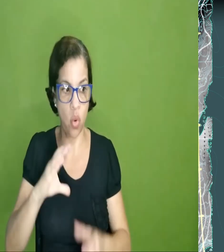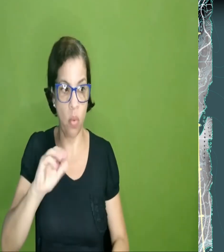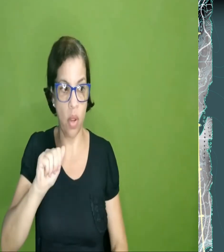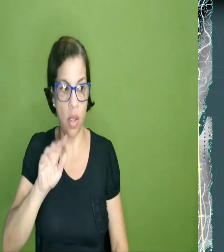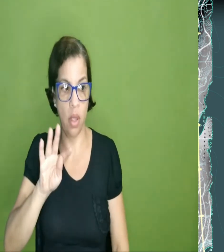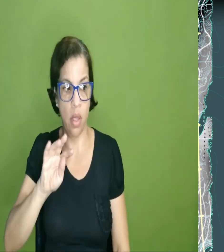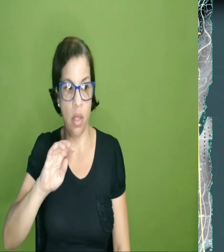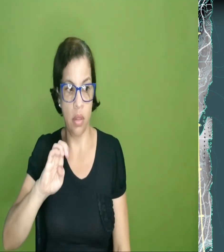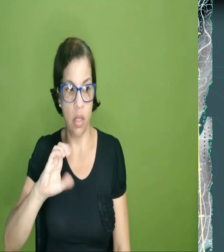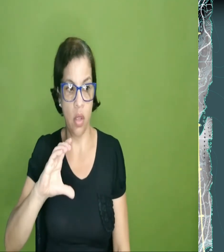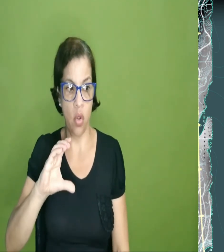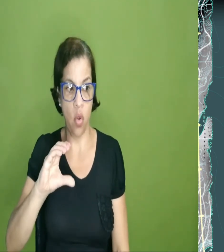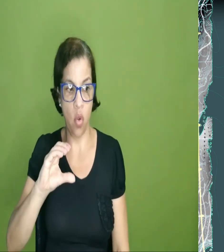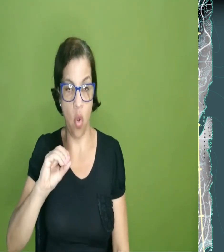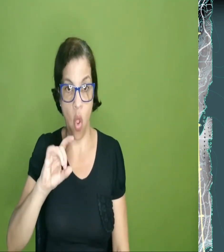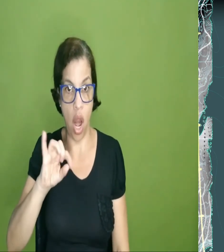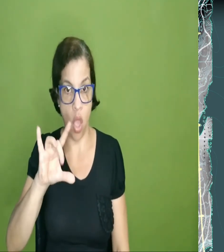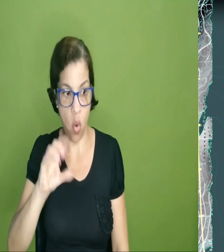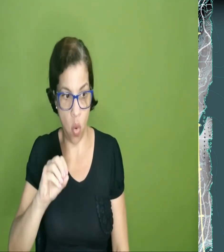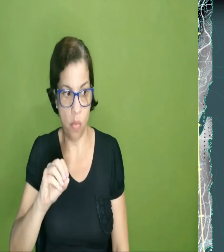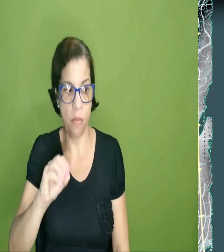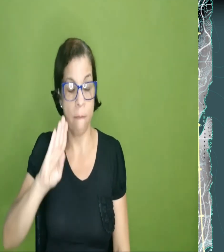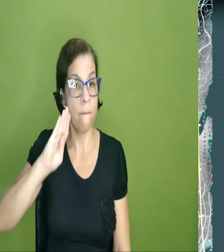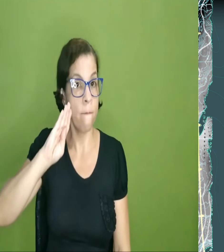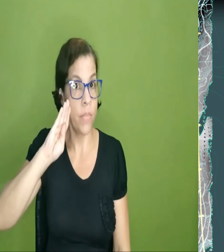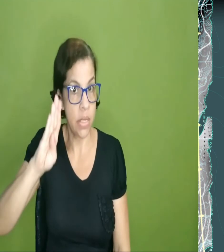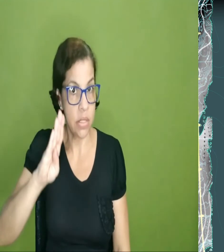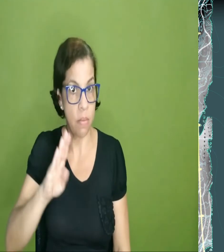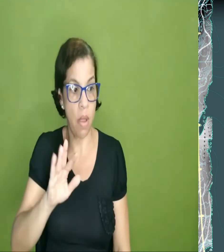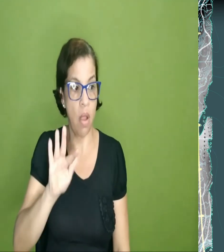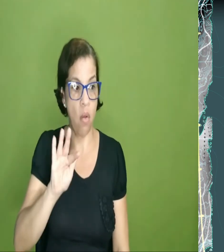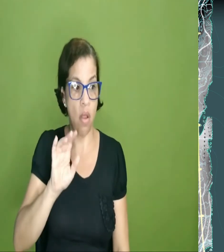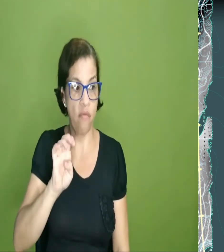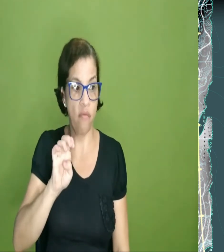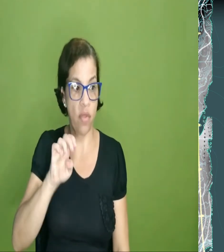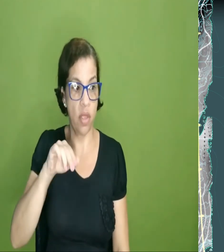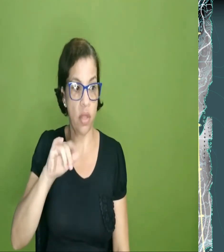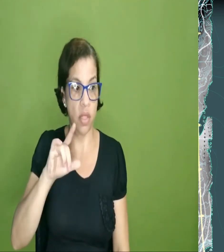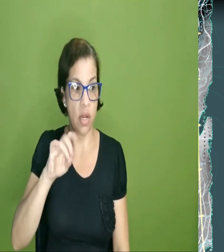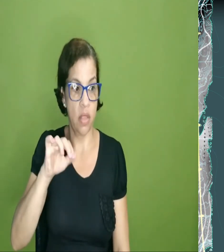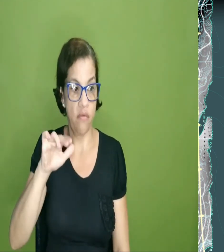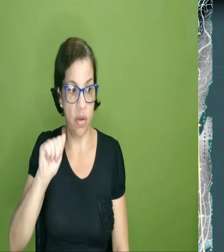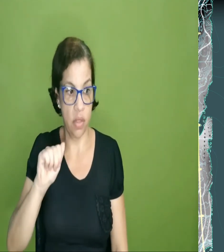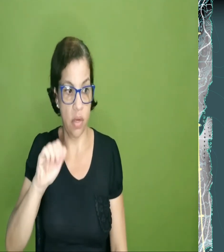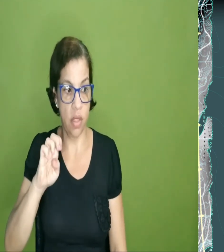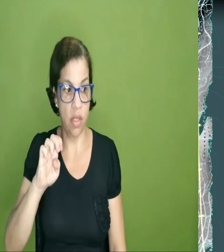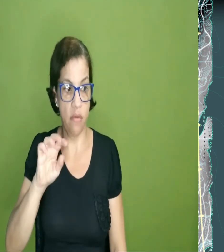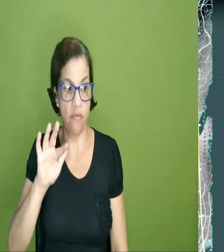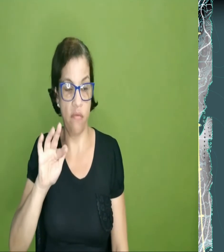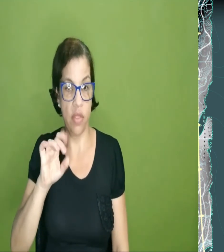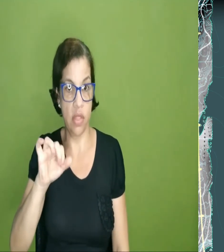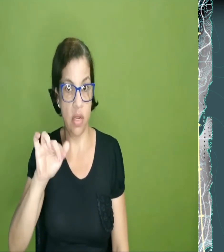são catecolamínicos, são principalmente a fenilefrina, a efedrina e as